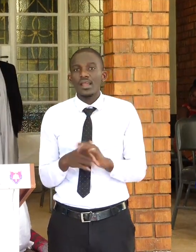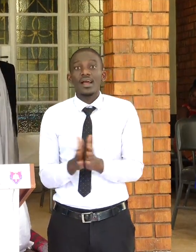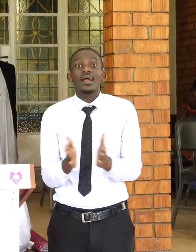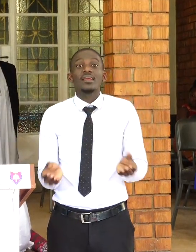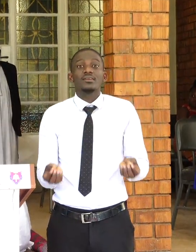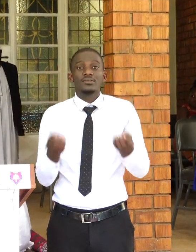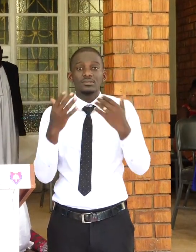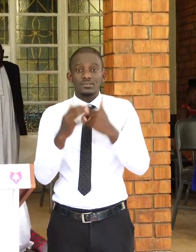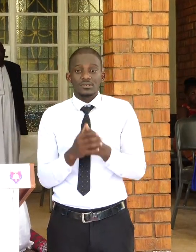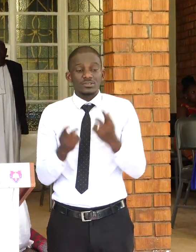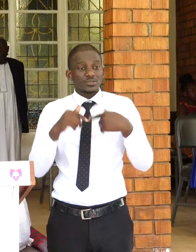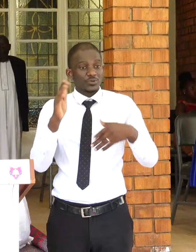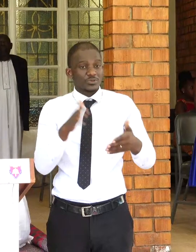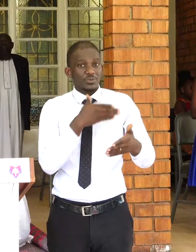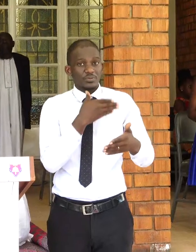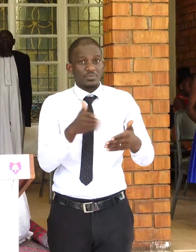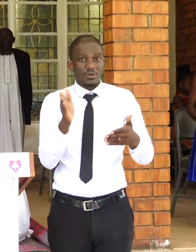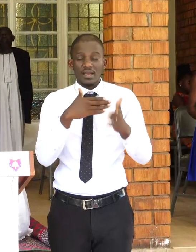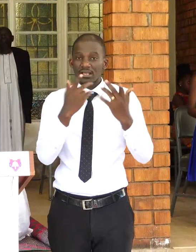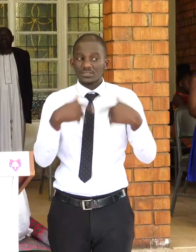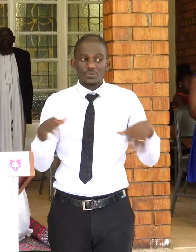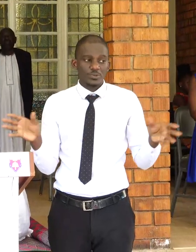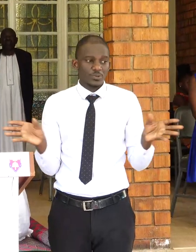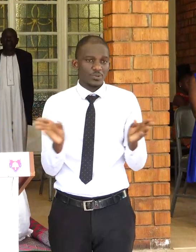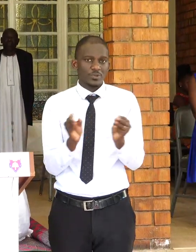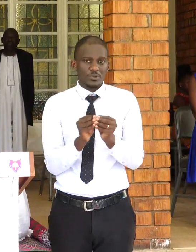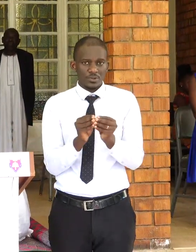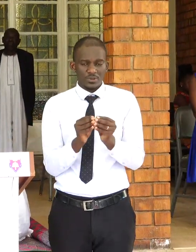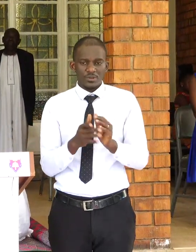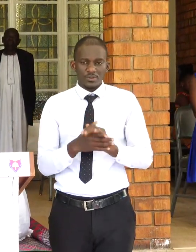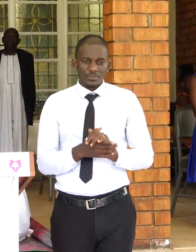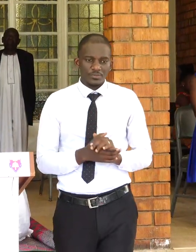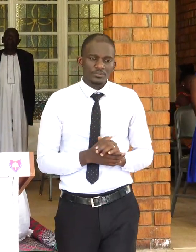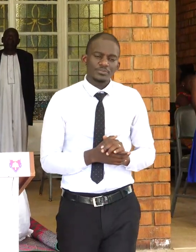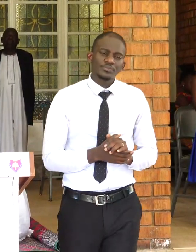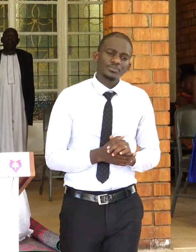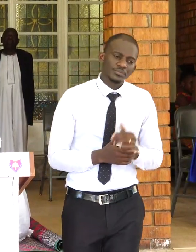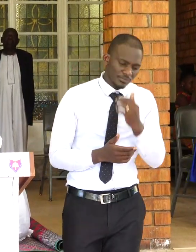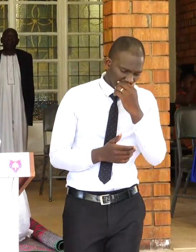Aleluya. Kale tujja kuyimba oluyimba nga tetumaliriza. Katonda agulumizibwe.